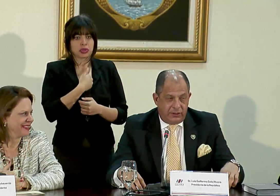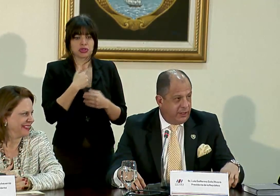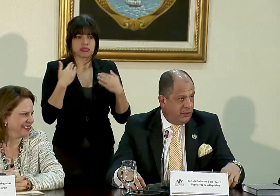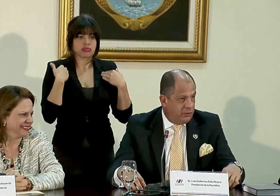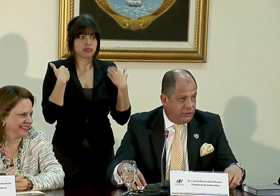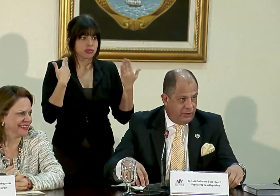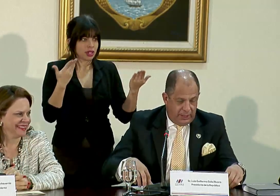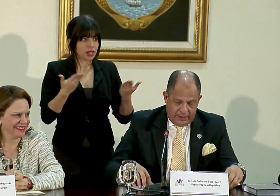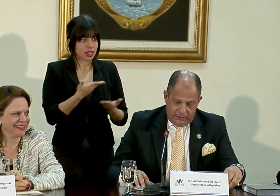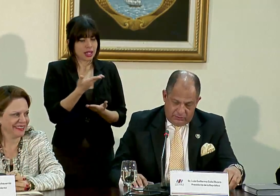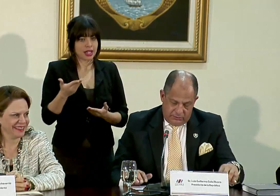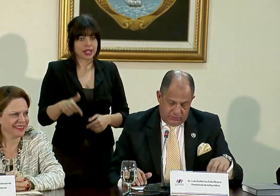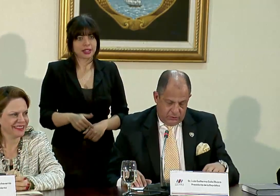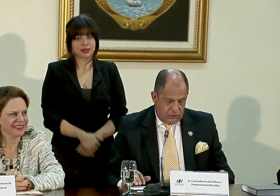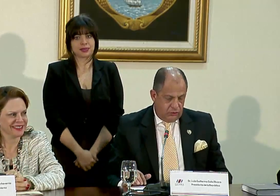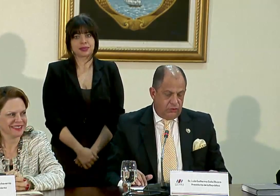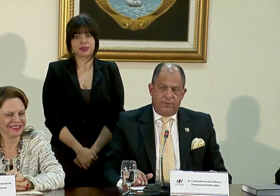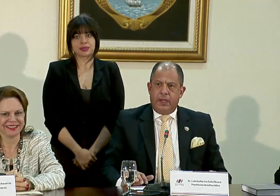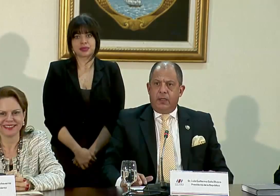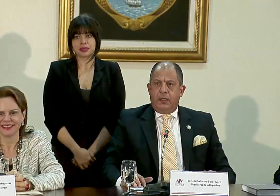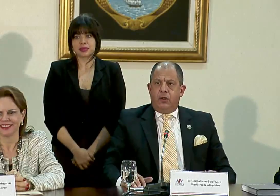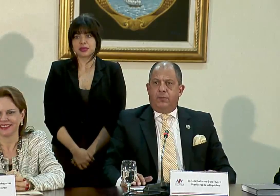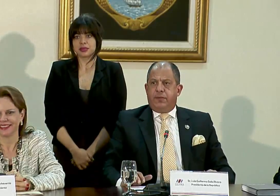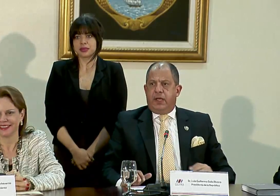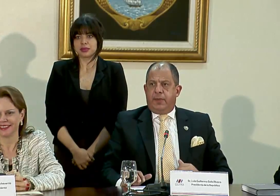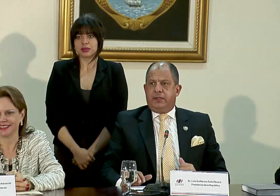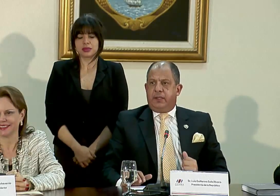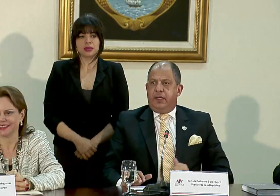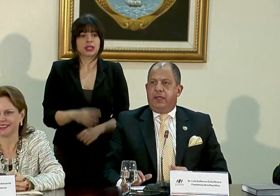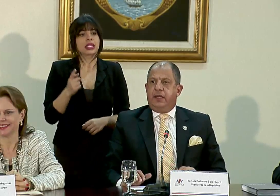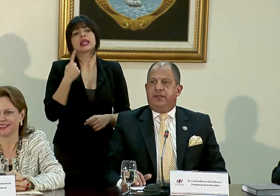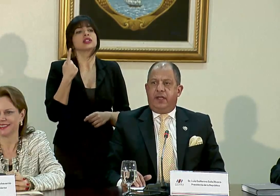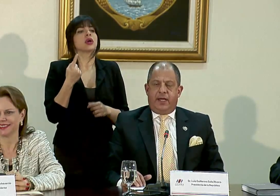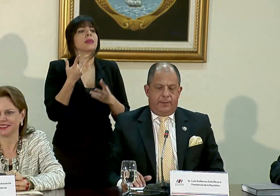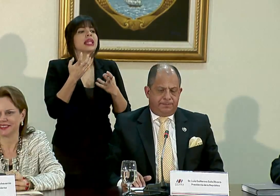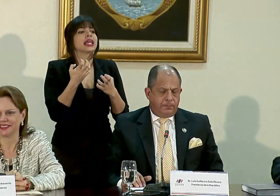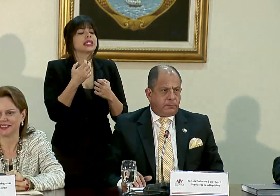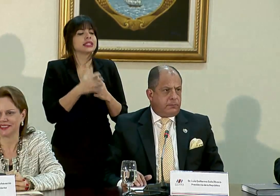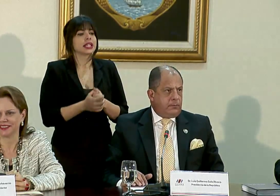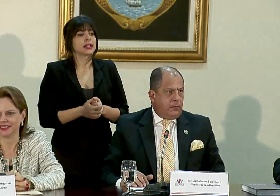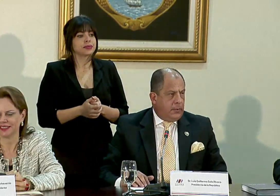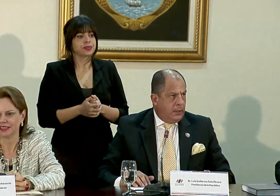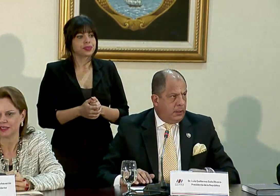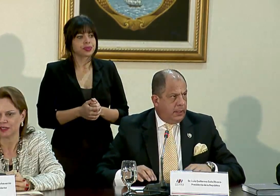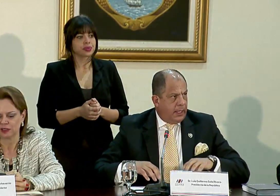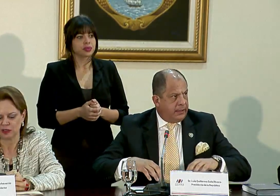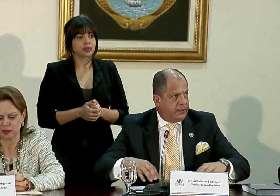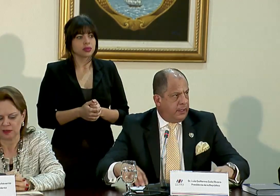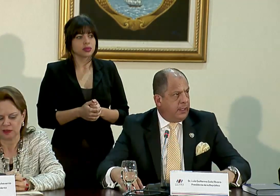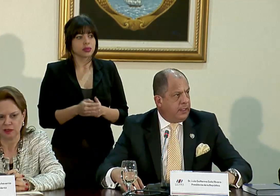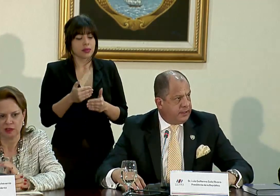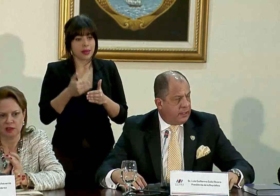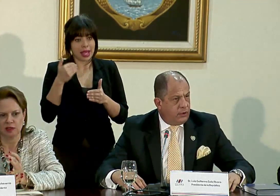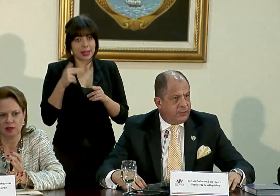encantados de tenerlos aquí con nosotros. No, nada más quisiera, antes de iniciar con las